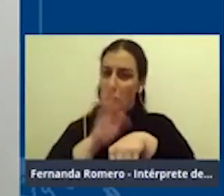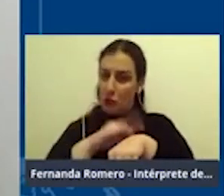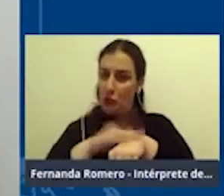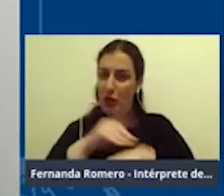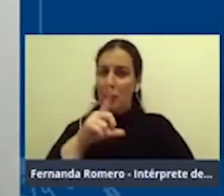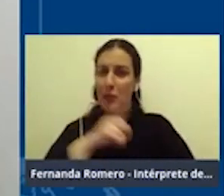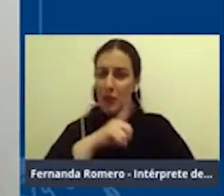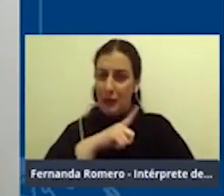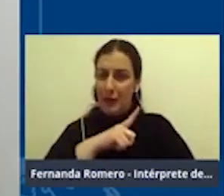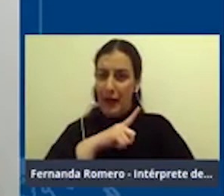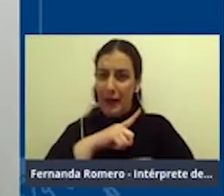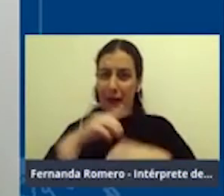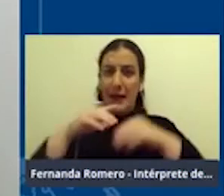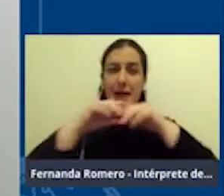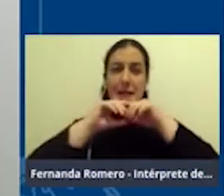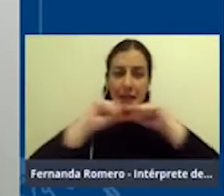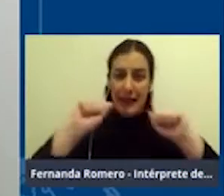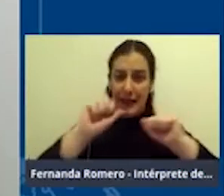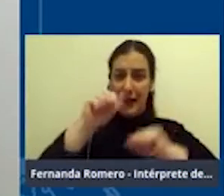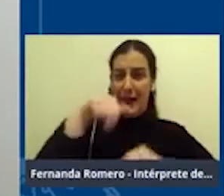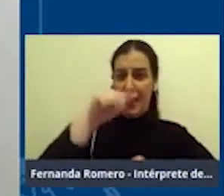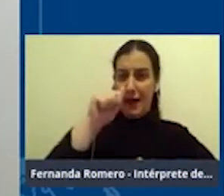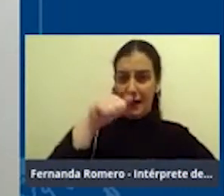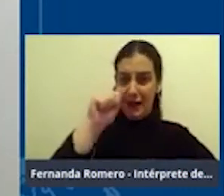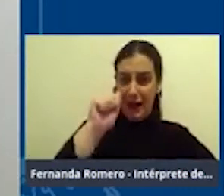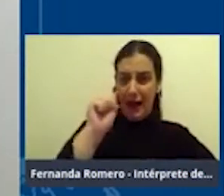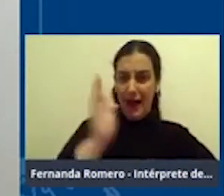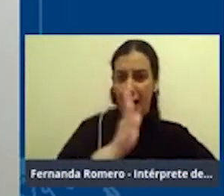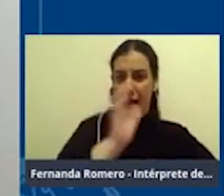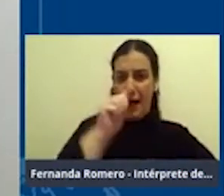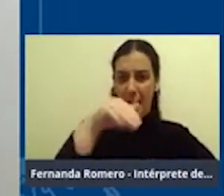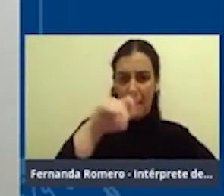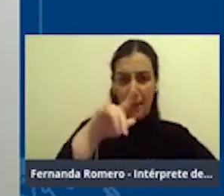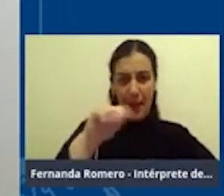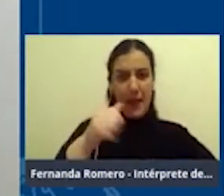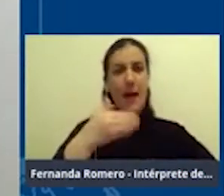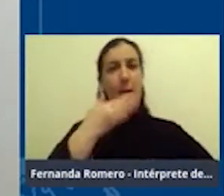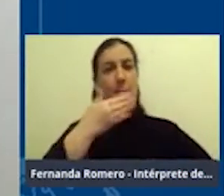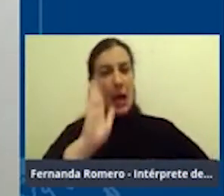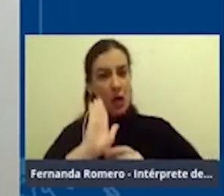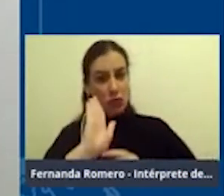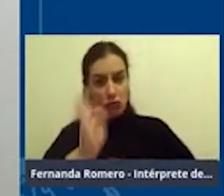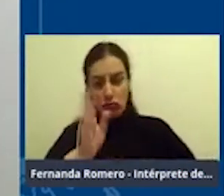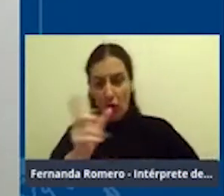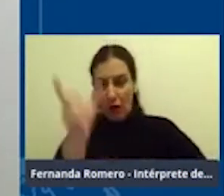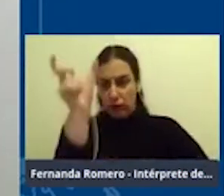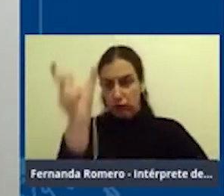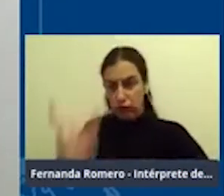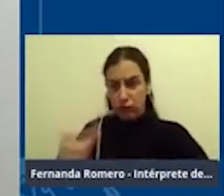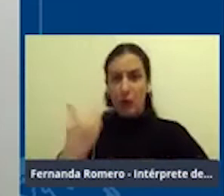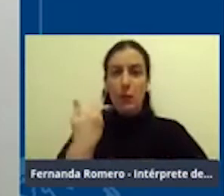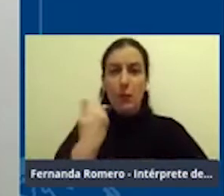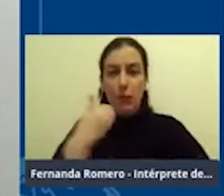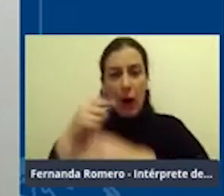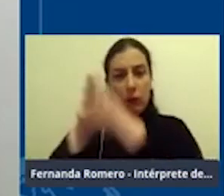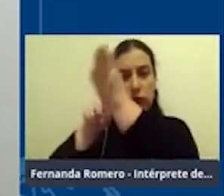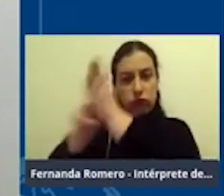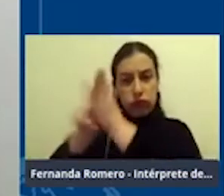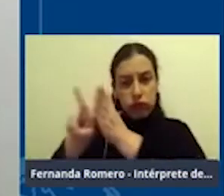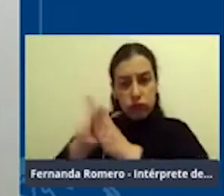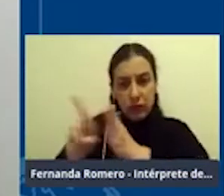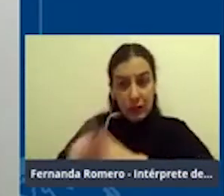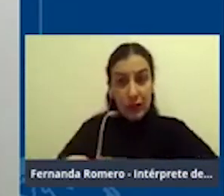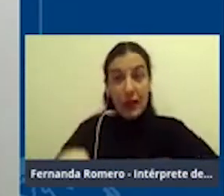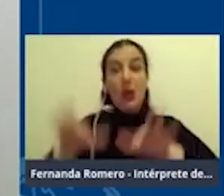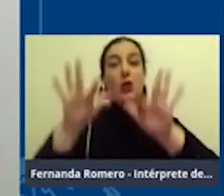a senhora secretária de Estado, Ana Amélia, peço que já coloquem suas perguntas no chat, para que, ao final, sejam feitas à